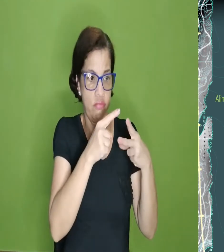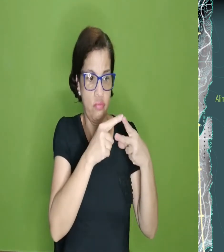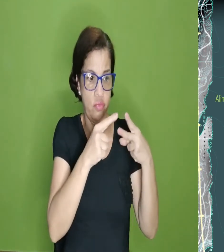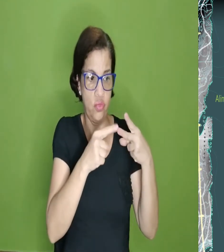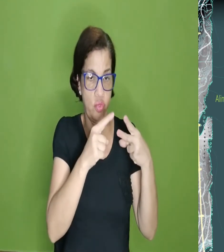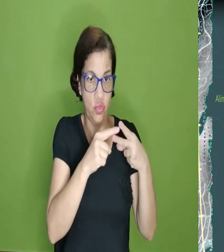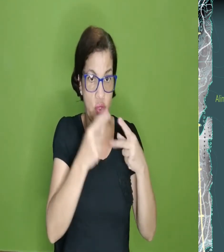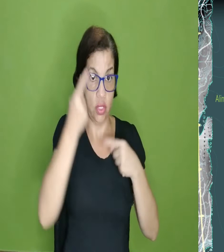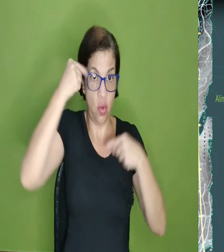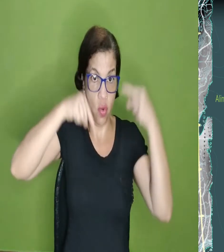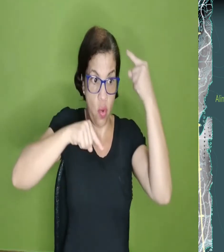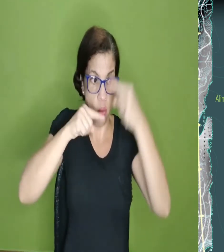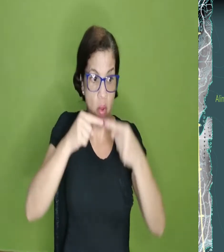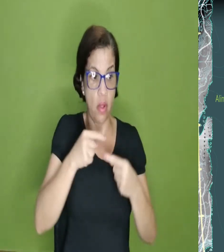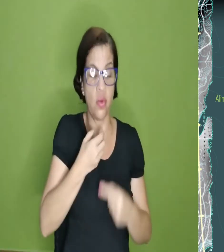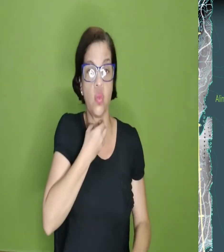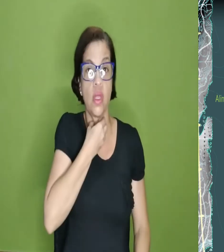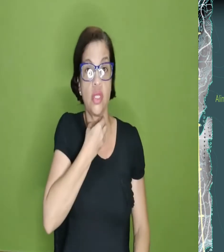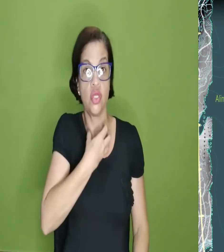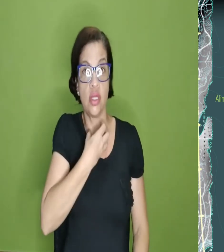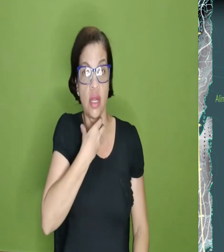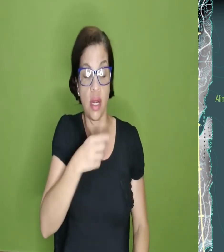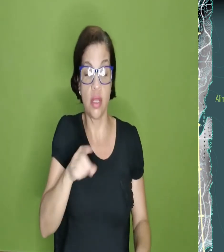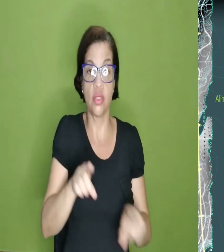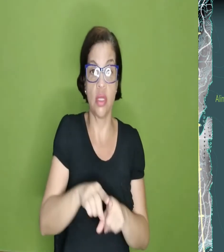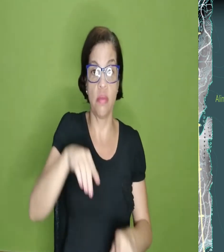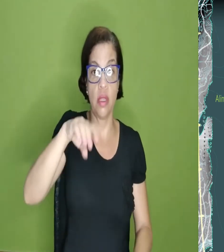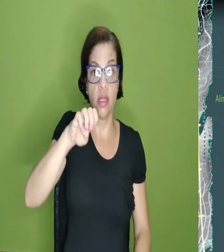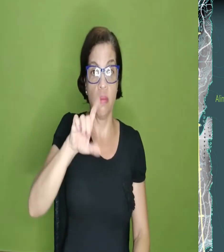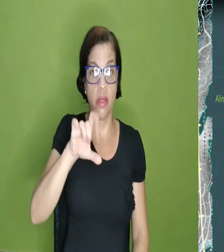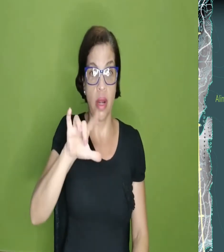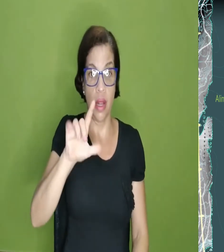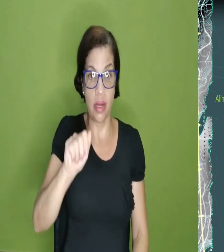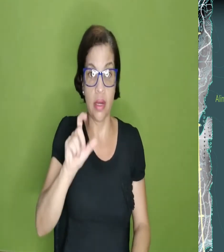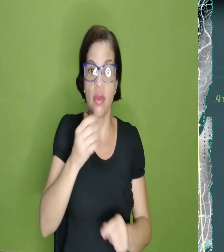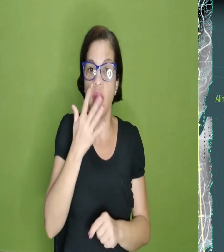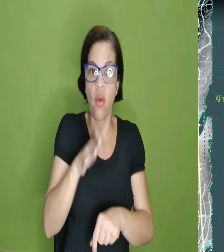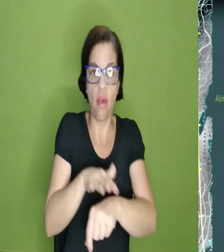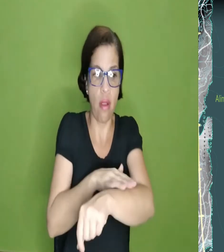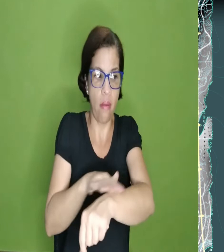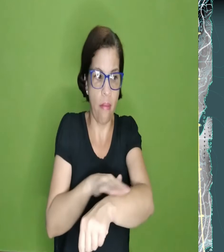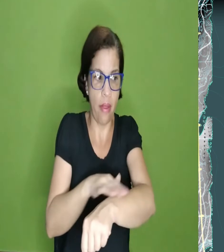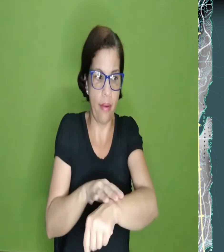que são hormônios tireoidianos, e à melanina, que dá pigmentação à pele.